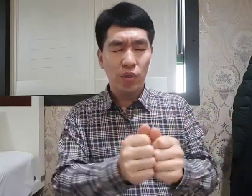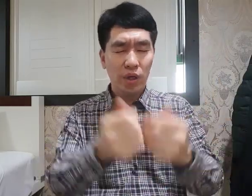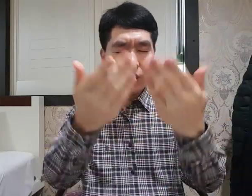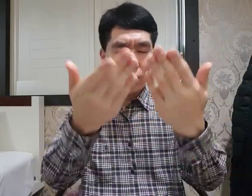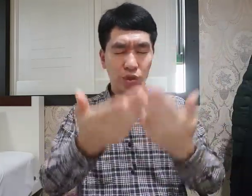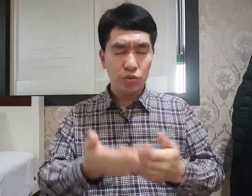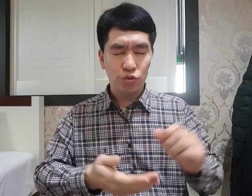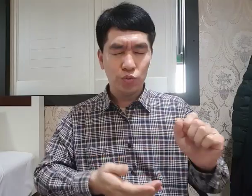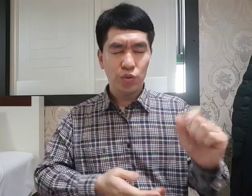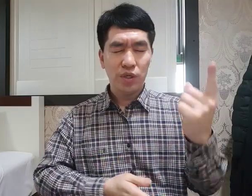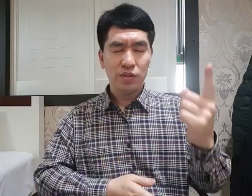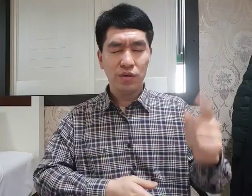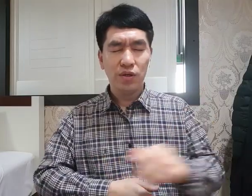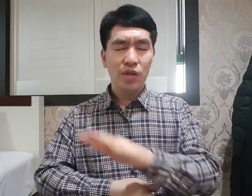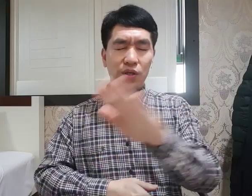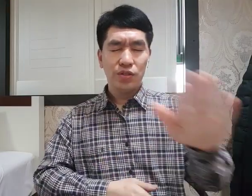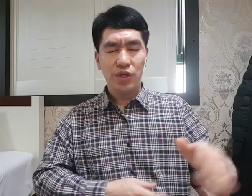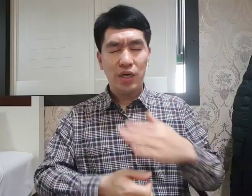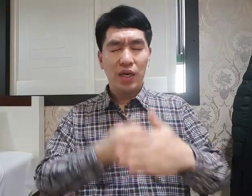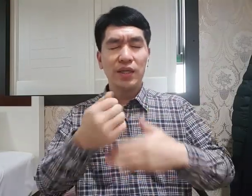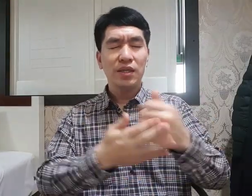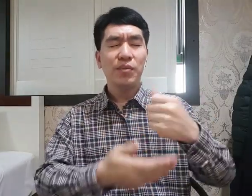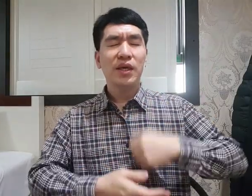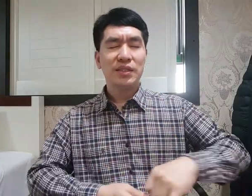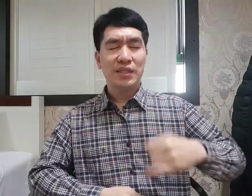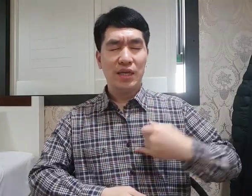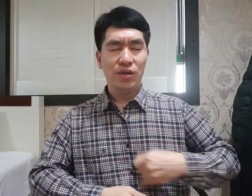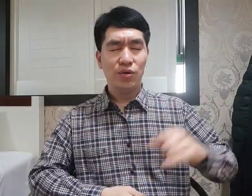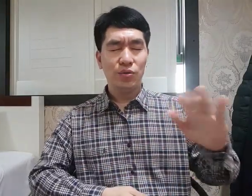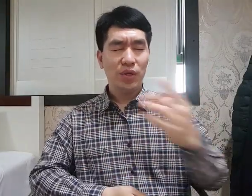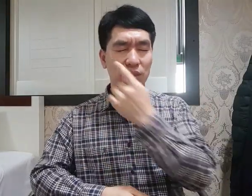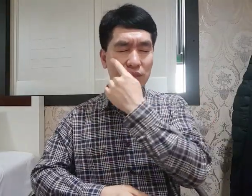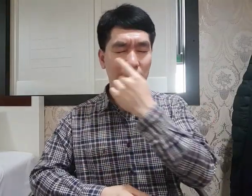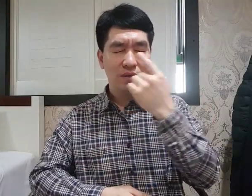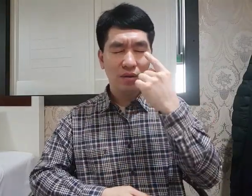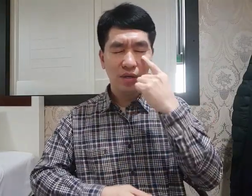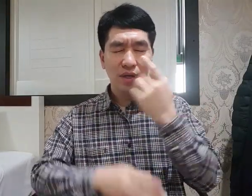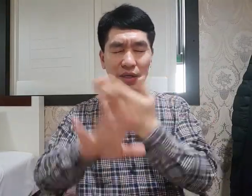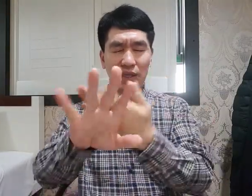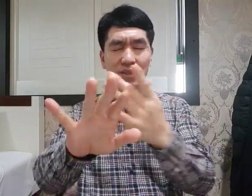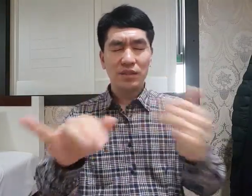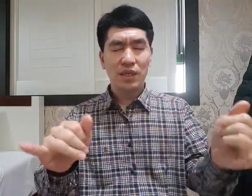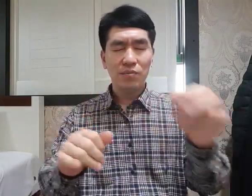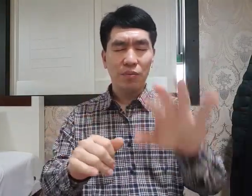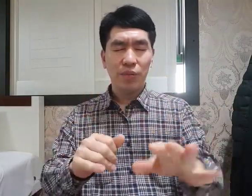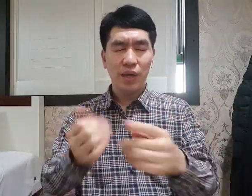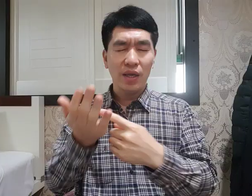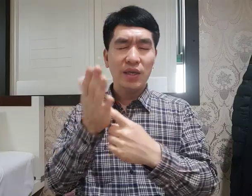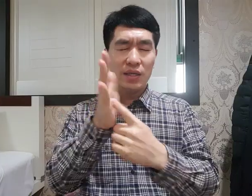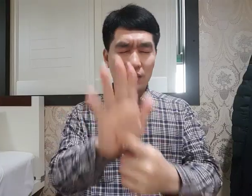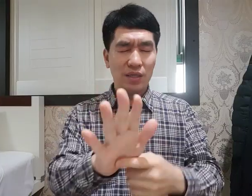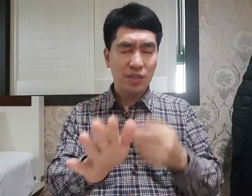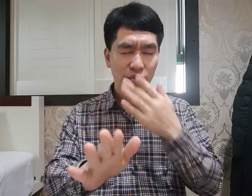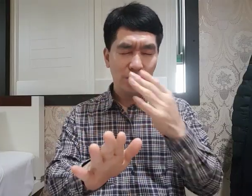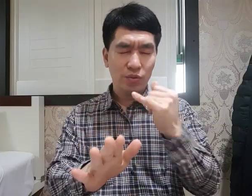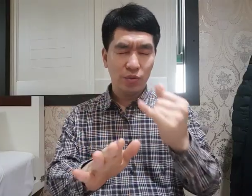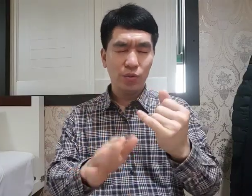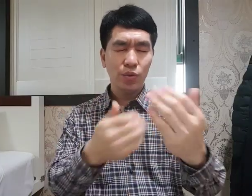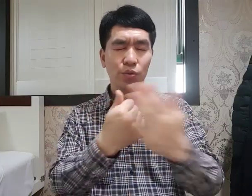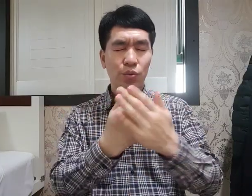동행해 주심으로 인해서 저희가 하나님의 자녀 된 증거 다른 사람 앞에 나타낼 수 있도록